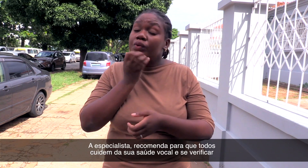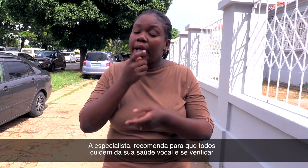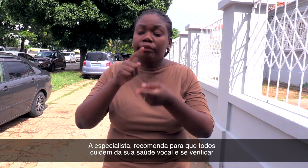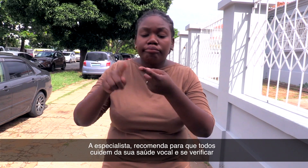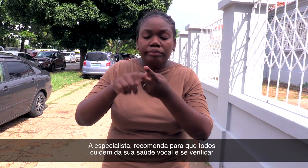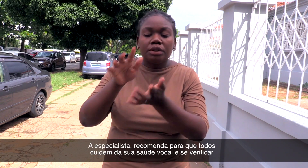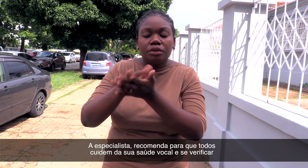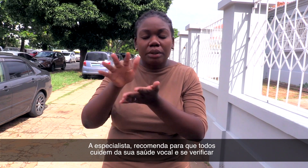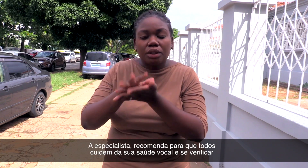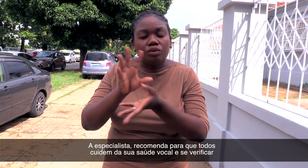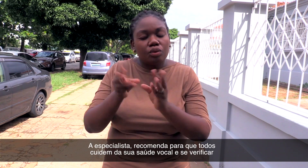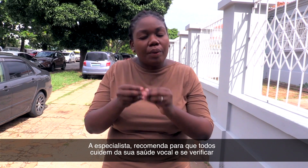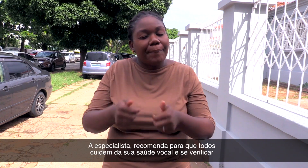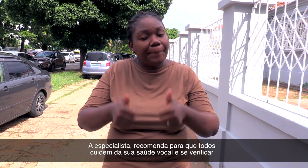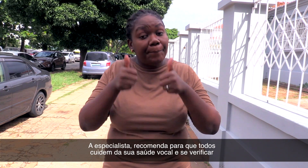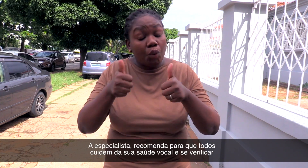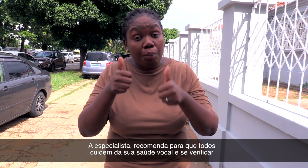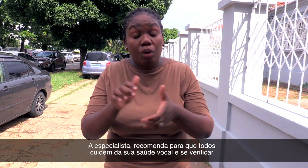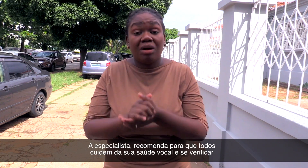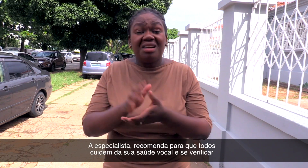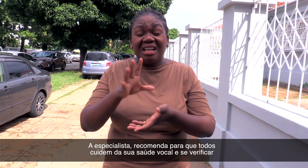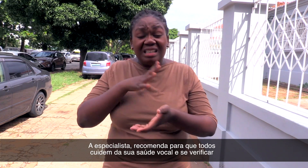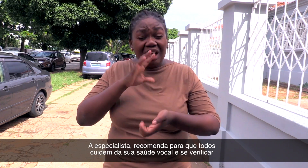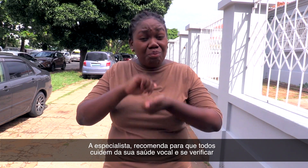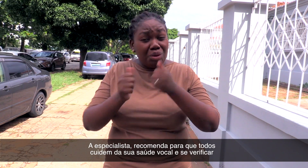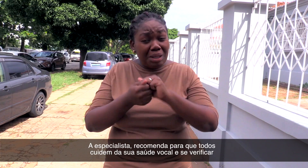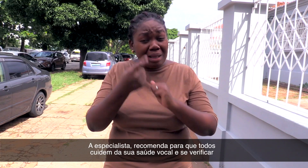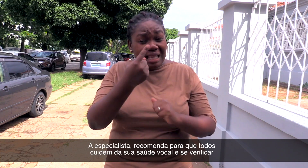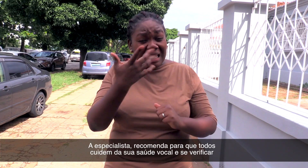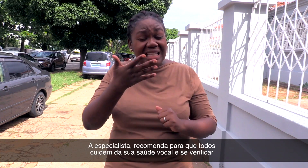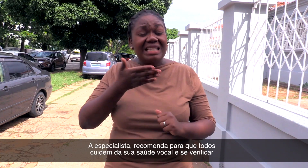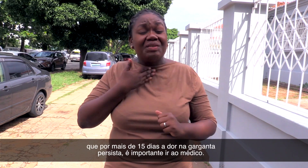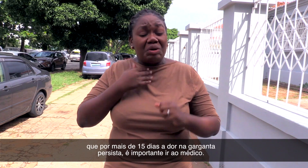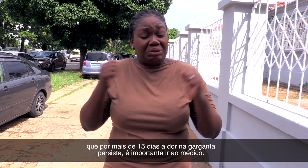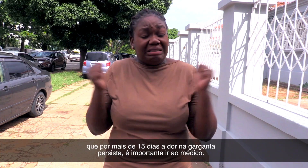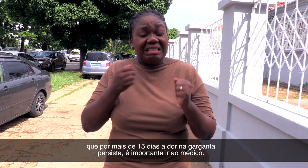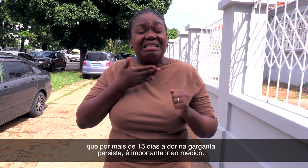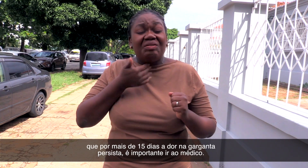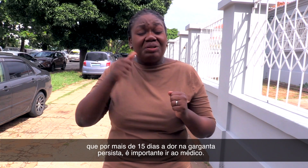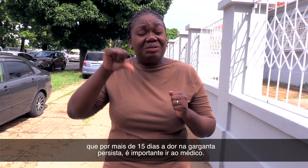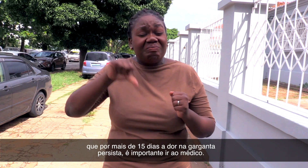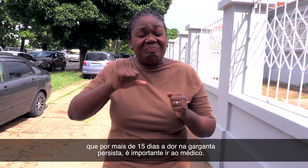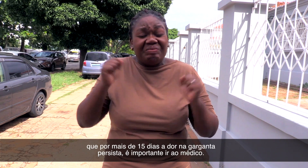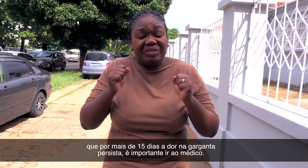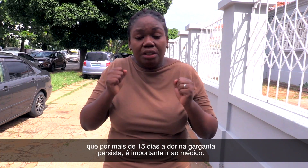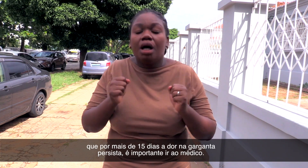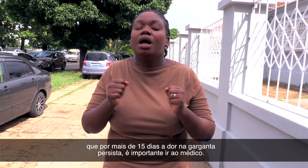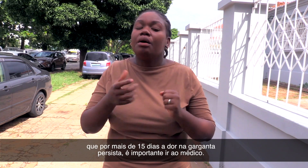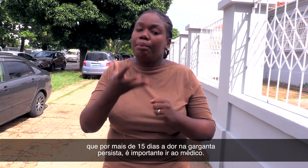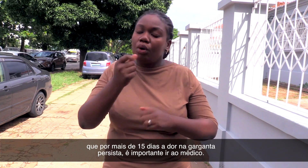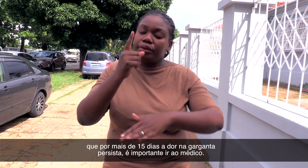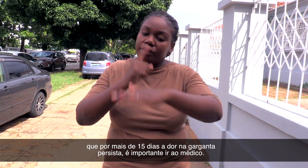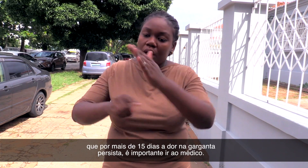A especialista recomenda para que todos cuidem da sua saúde vocal. E se verificar que por mais de 15 dias a dor